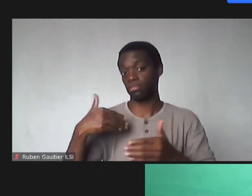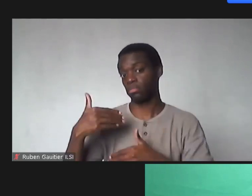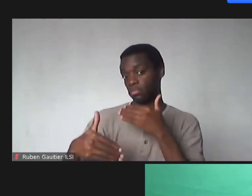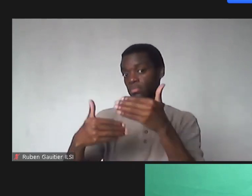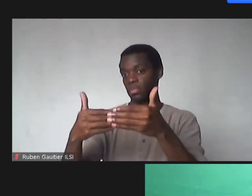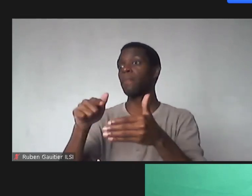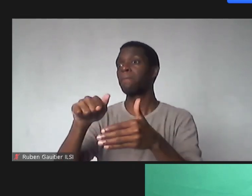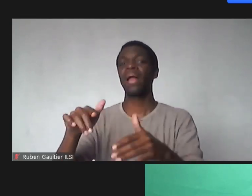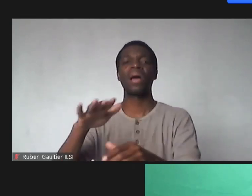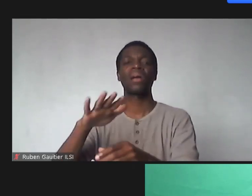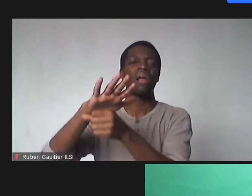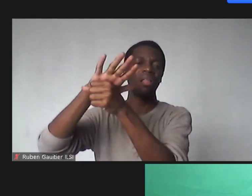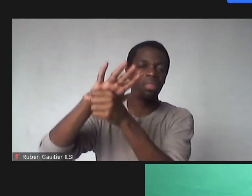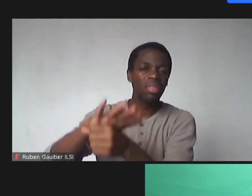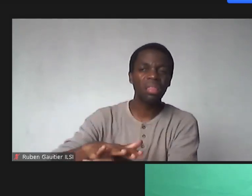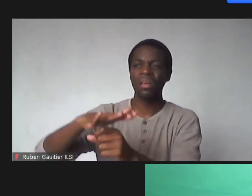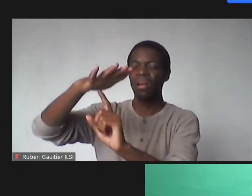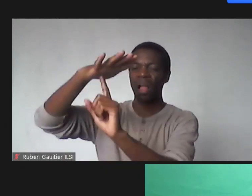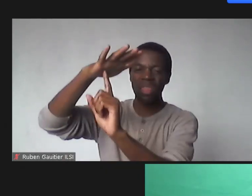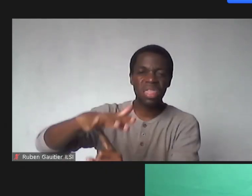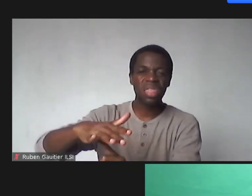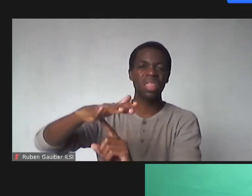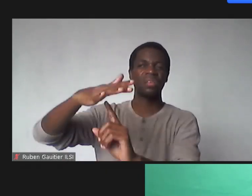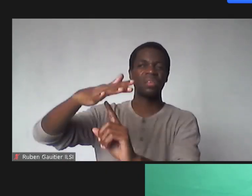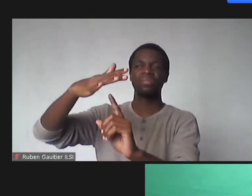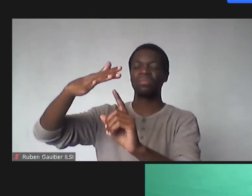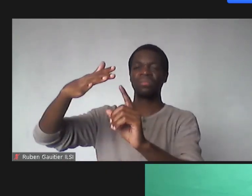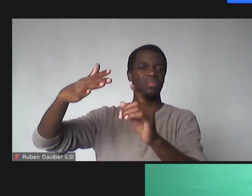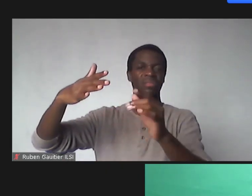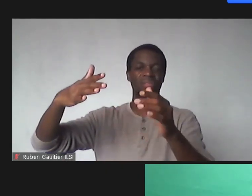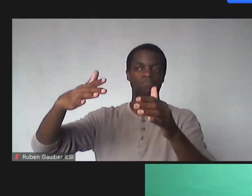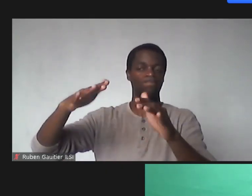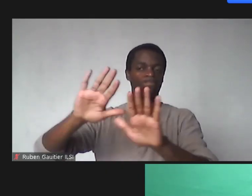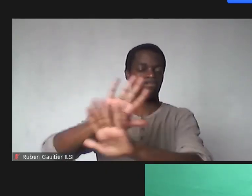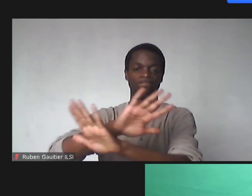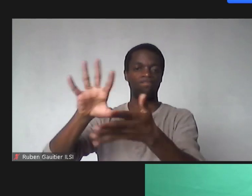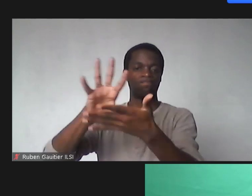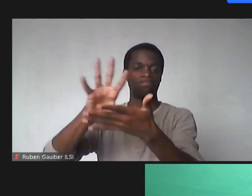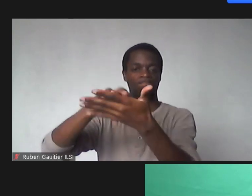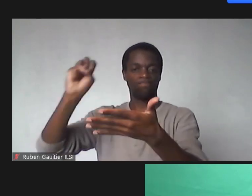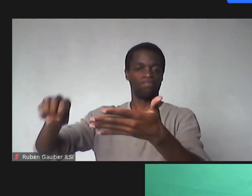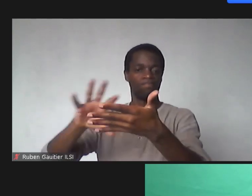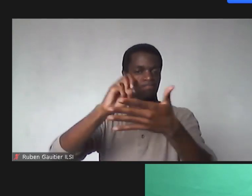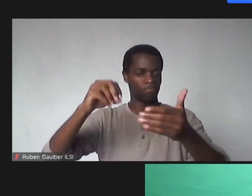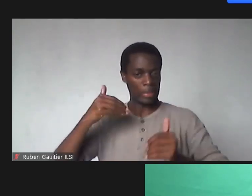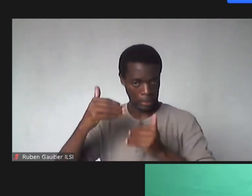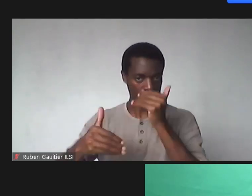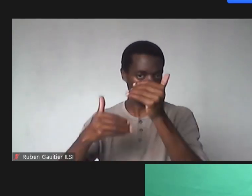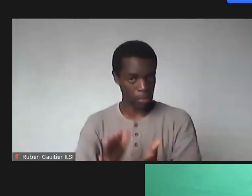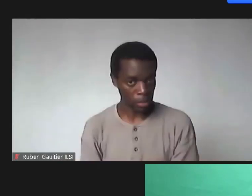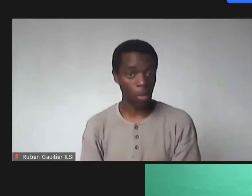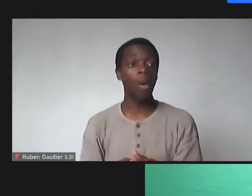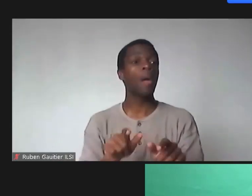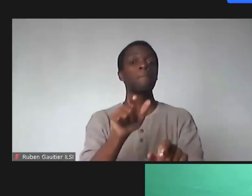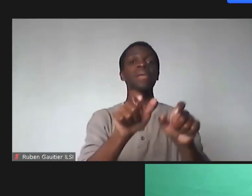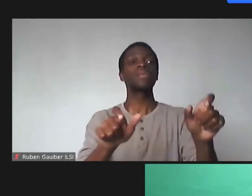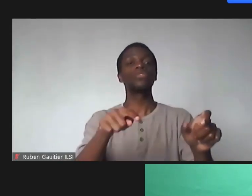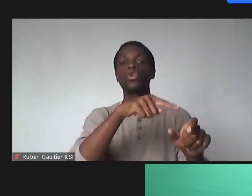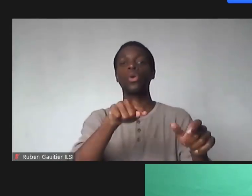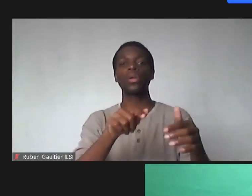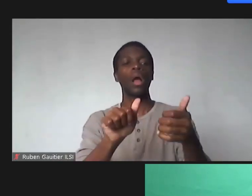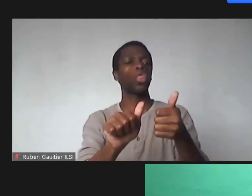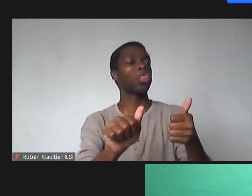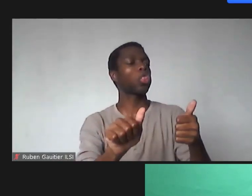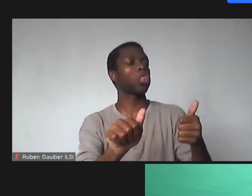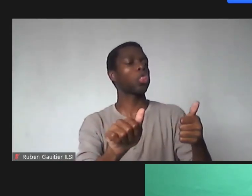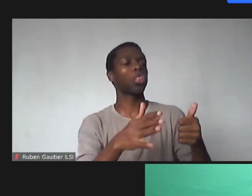la desigualdad, si conseguimos hacer esto claro. No dejar a nadie atrás, esto es muy importante para el tema de